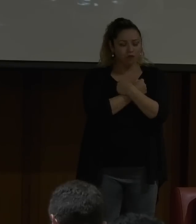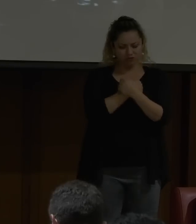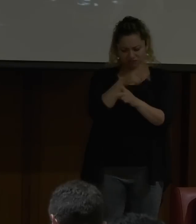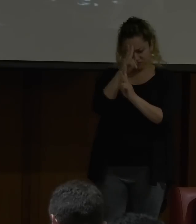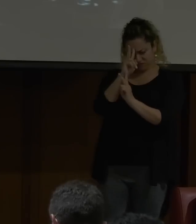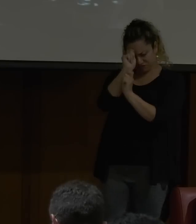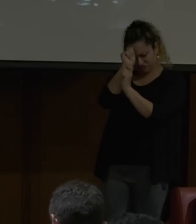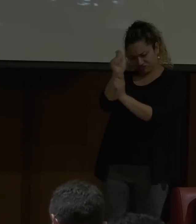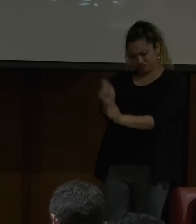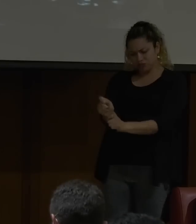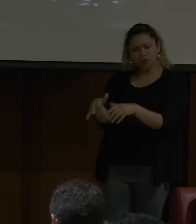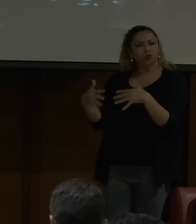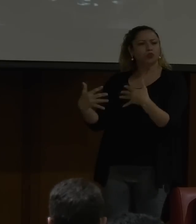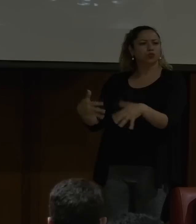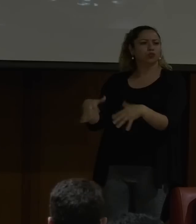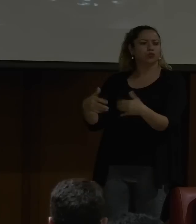Díaz,